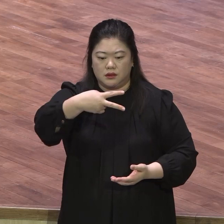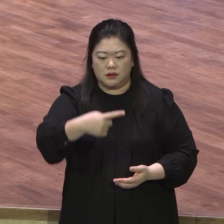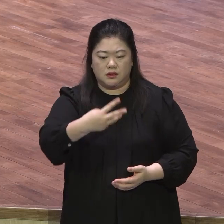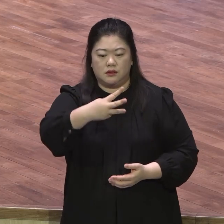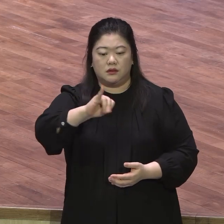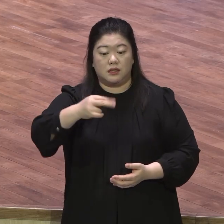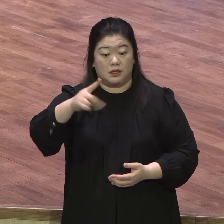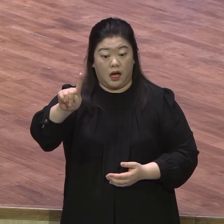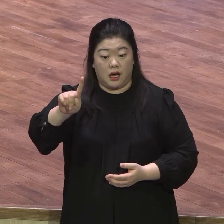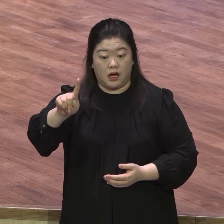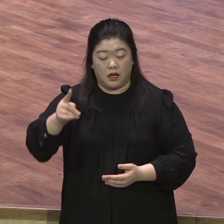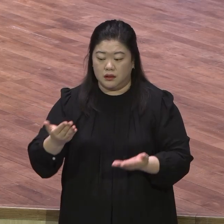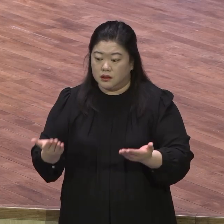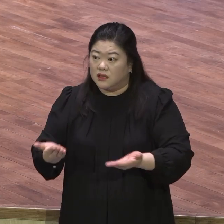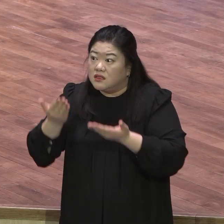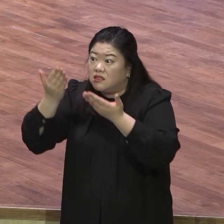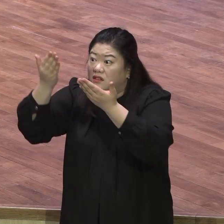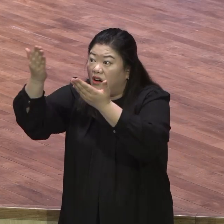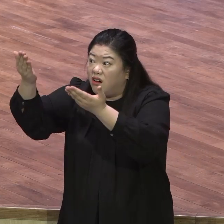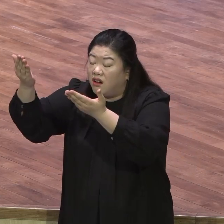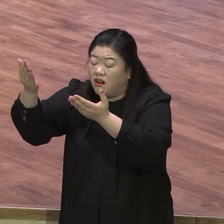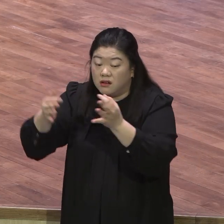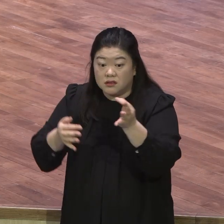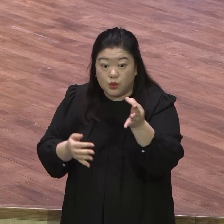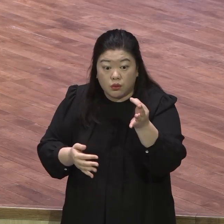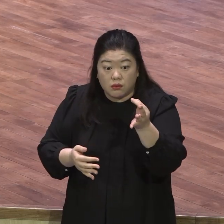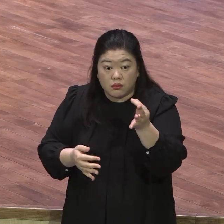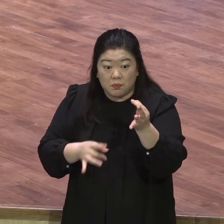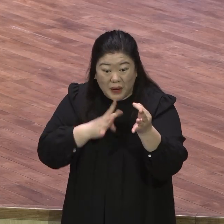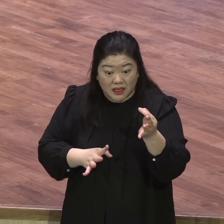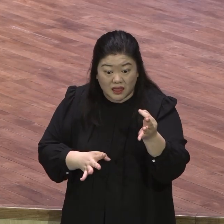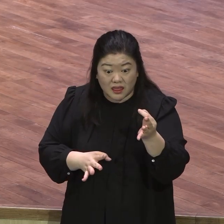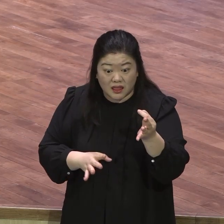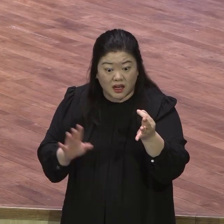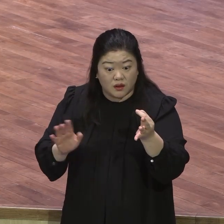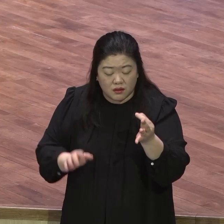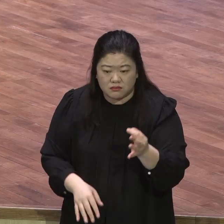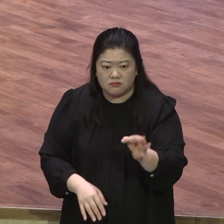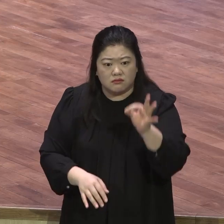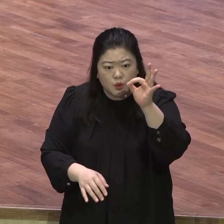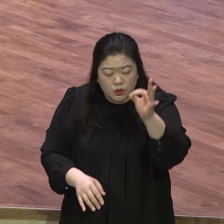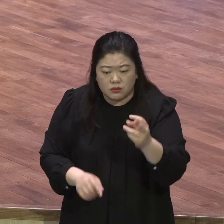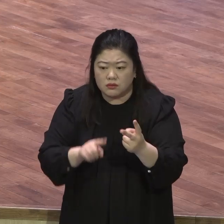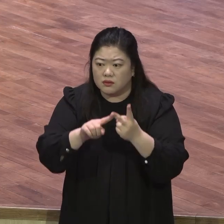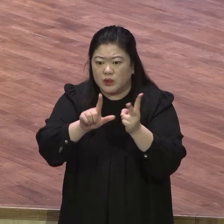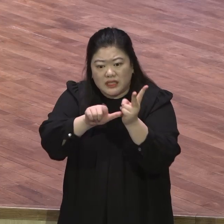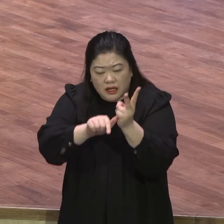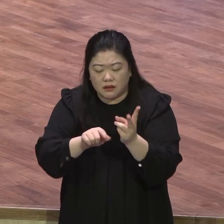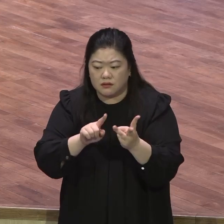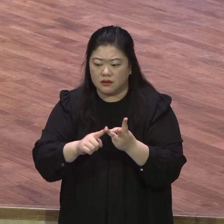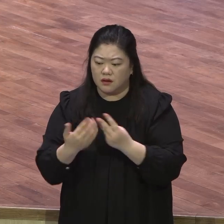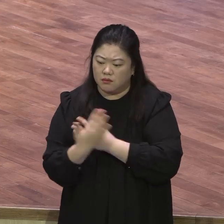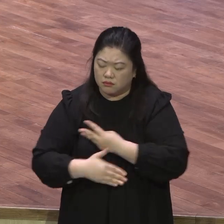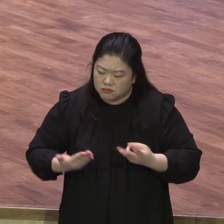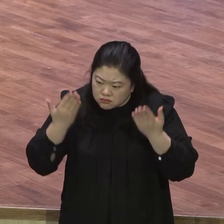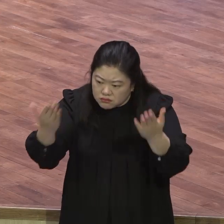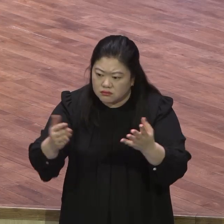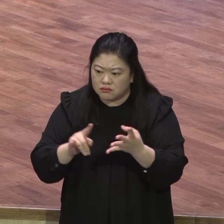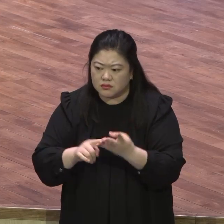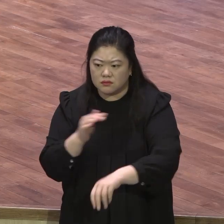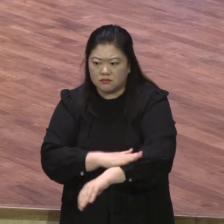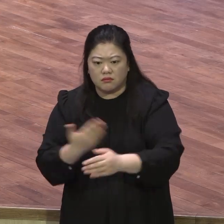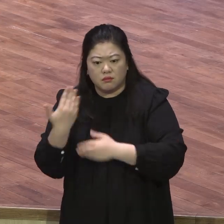기뻐하며 자원하는 마음으로 성령의 사람은 그래요 너무 기뻐서 식사